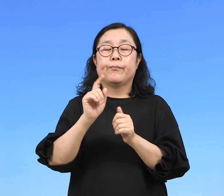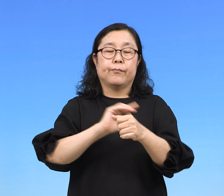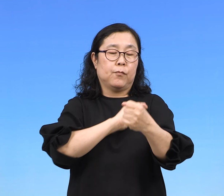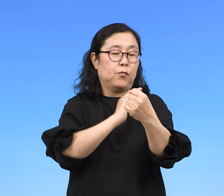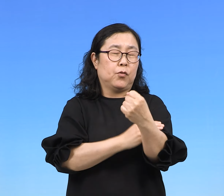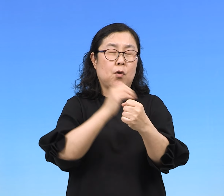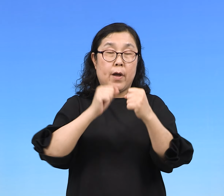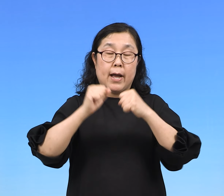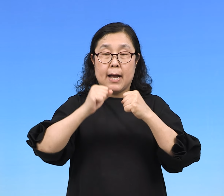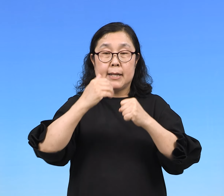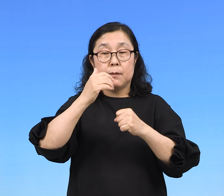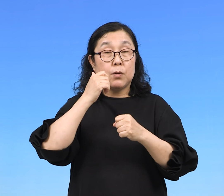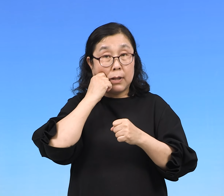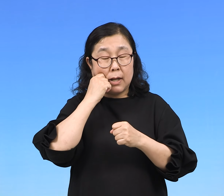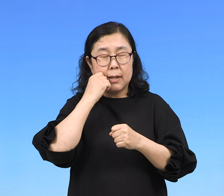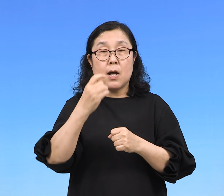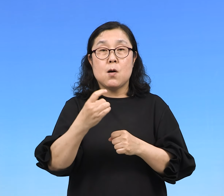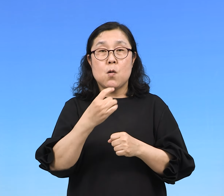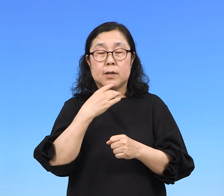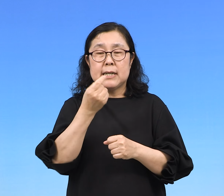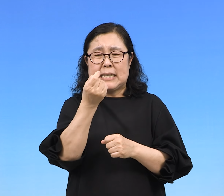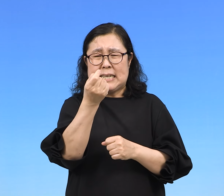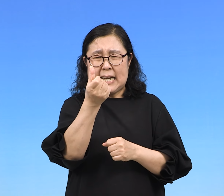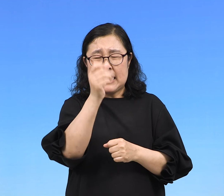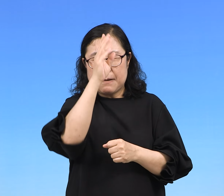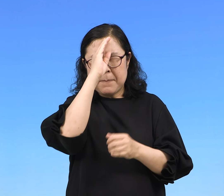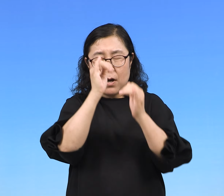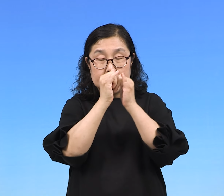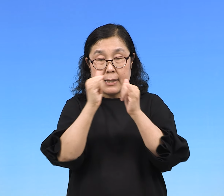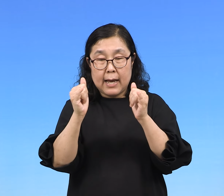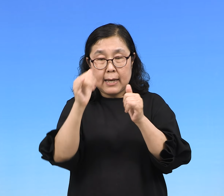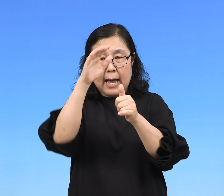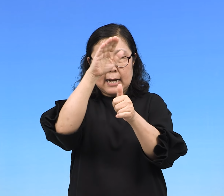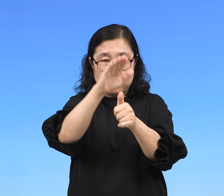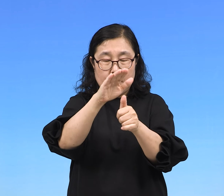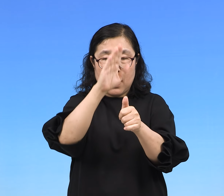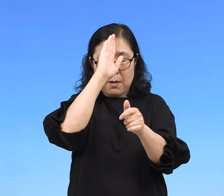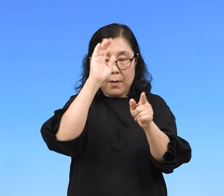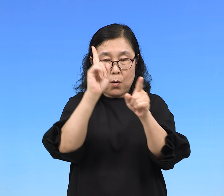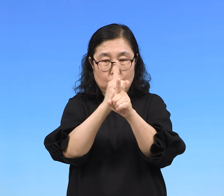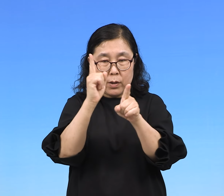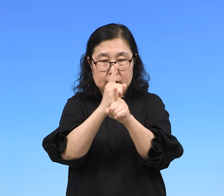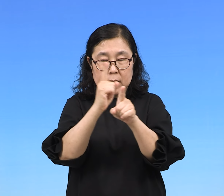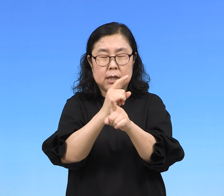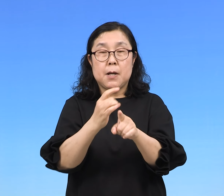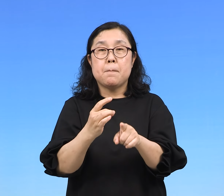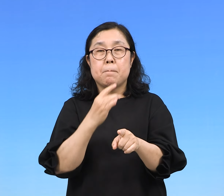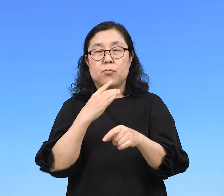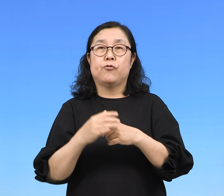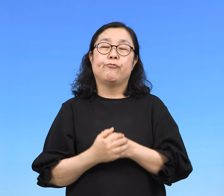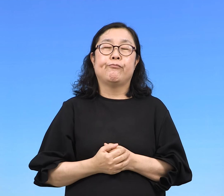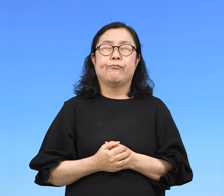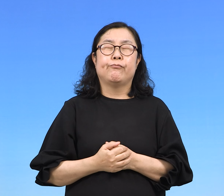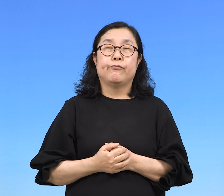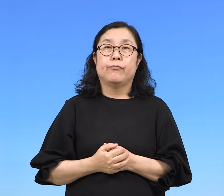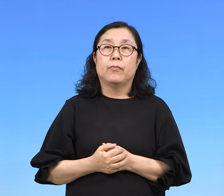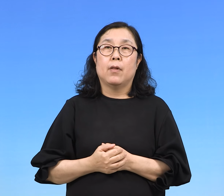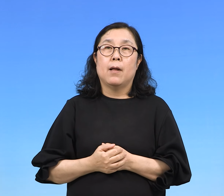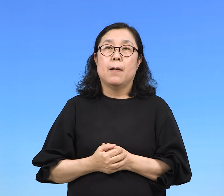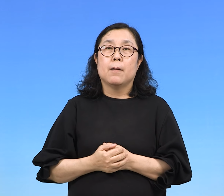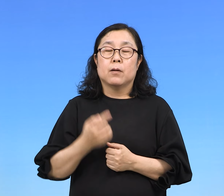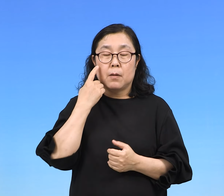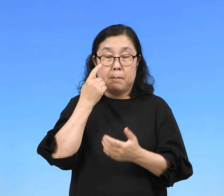거기서는 아무 권능도 행하실 수 없어 다만 소수의 병자에게 안수하여 고치실 뿐이었고, 이게 제게 왜